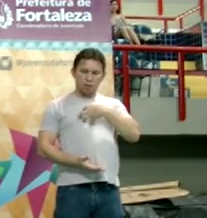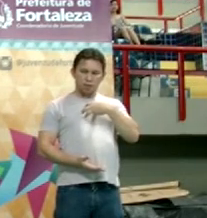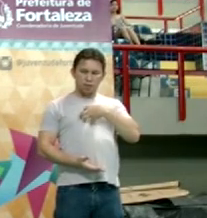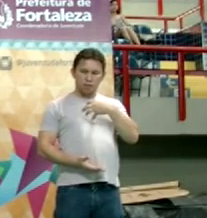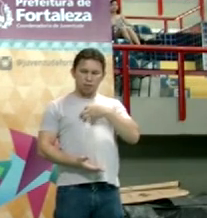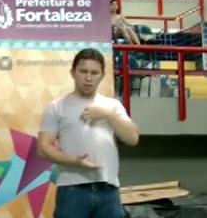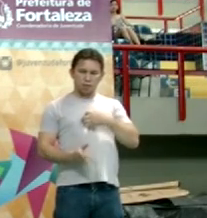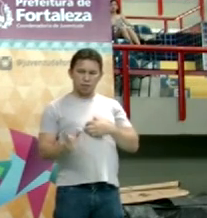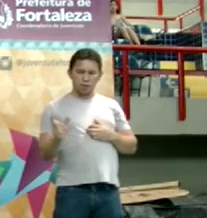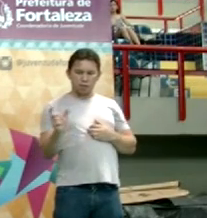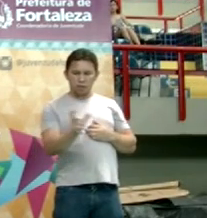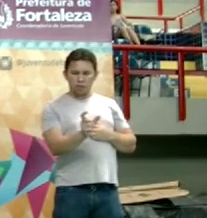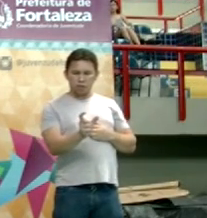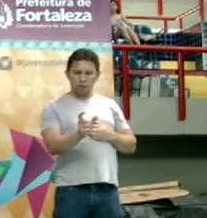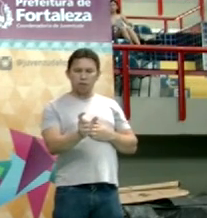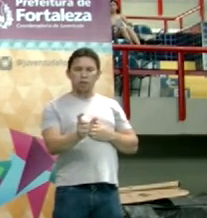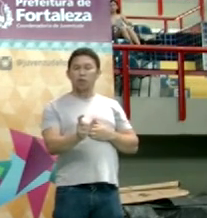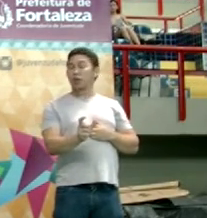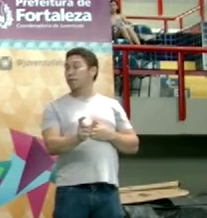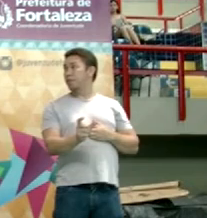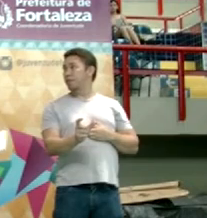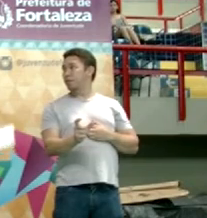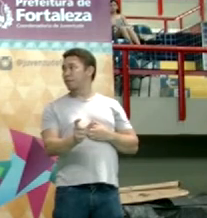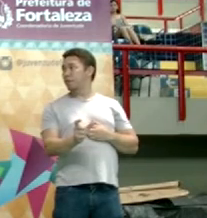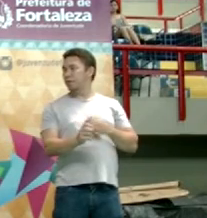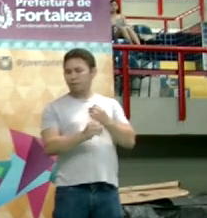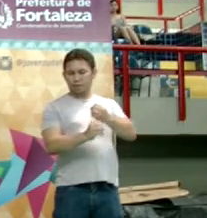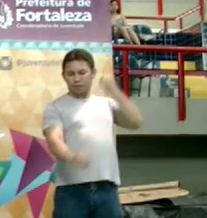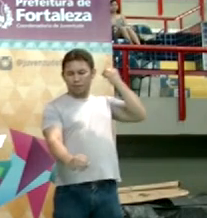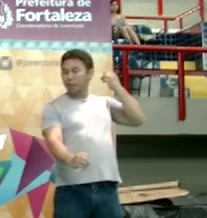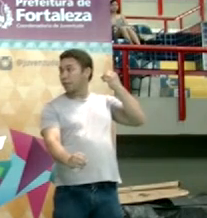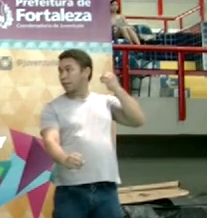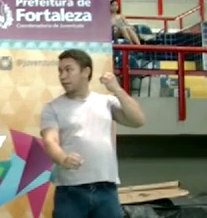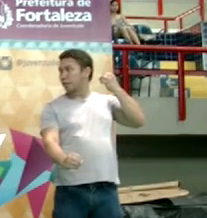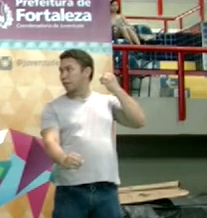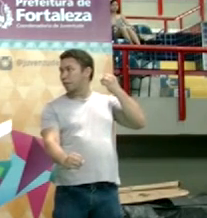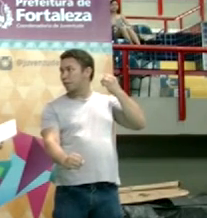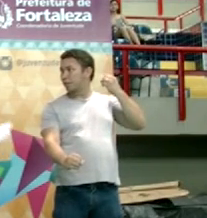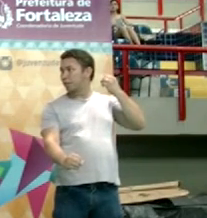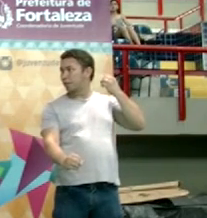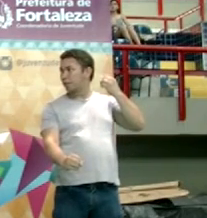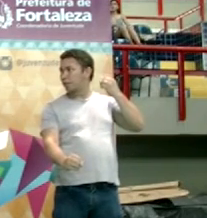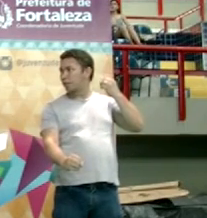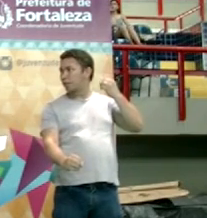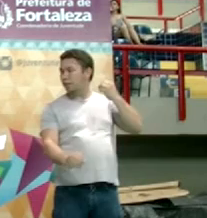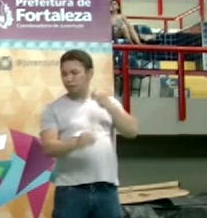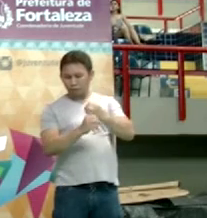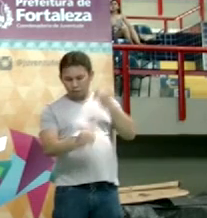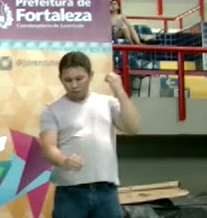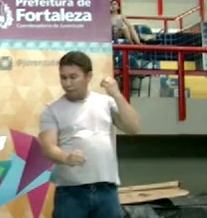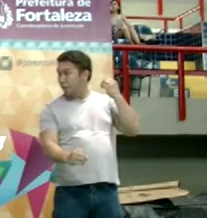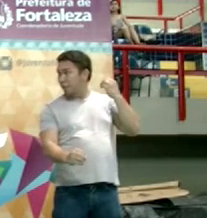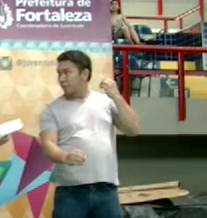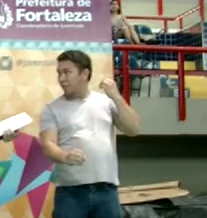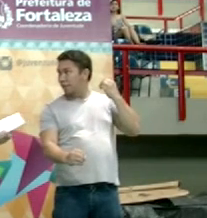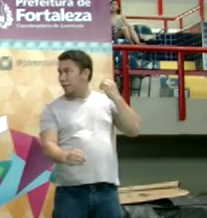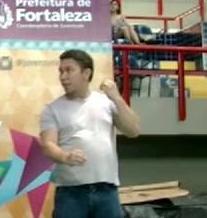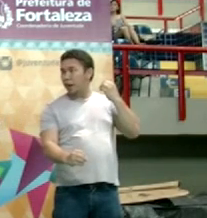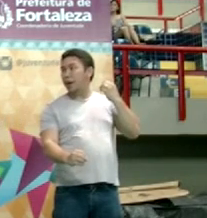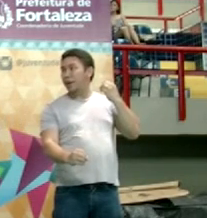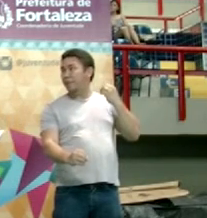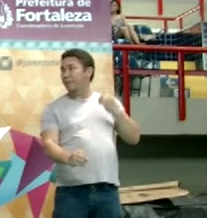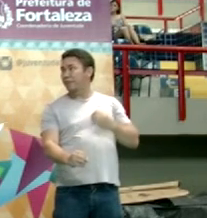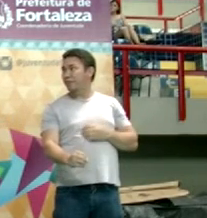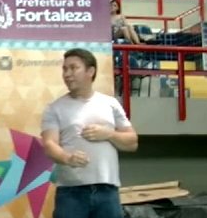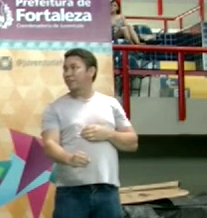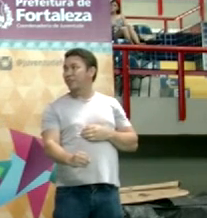a última palavra que foi aí foi o que mesmo? Prosperidade foi? Uma que foi um negócio assim. Mas que bate uma mão na outra. Isso é